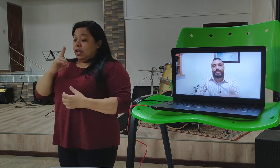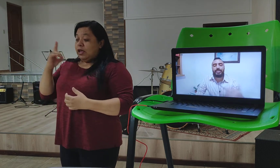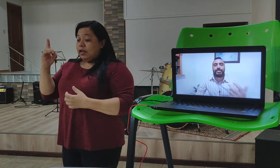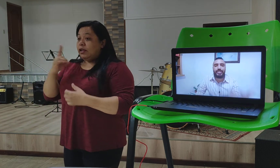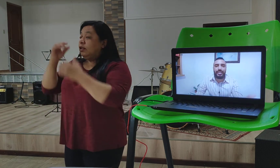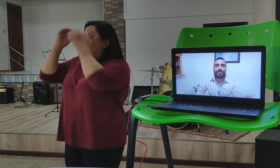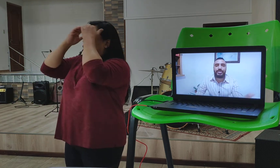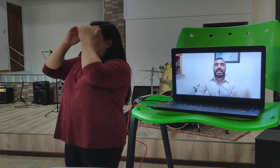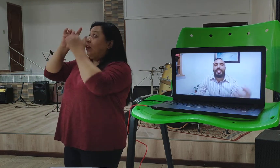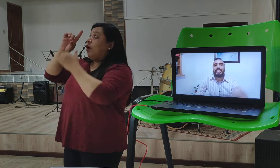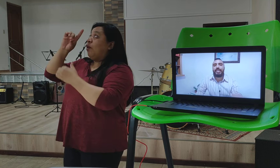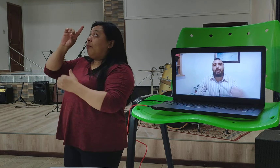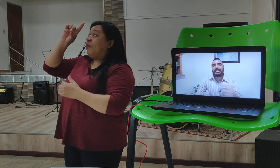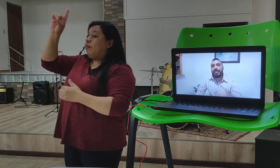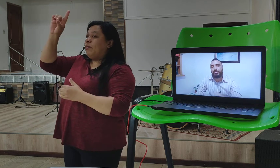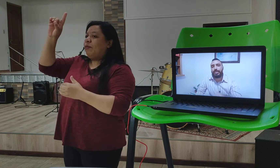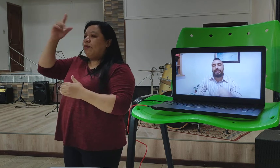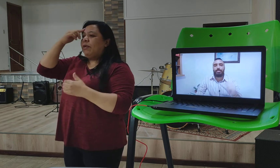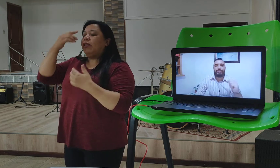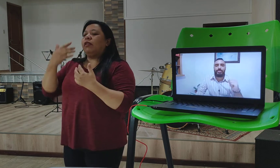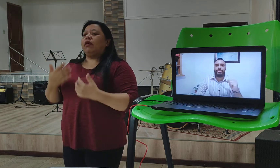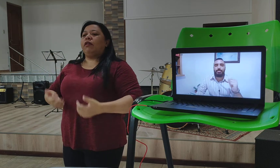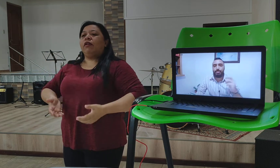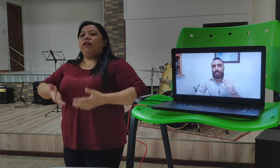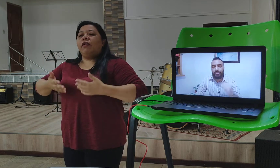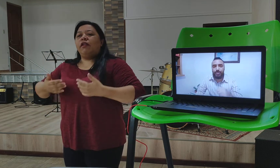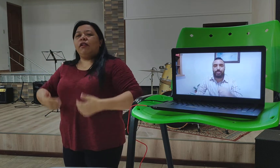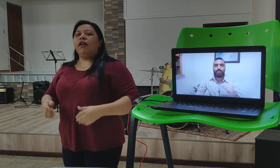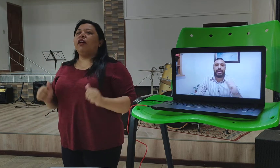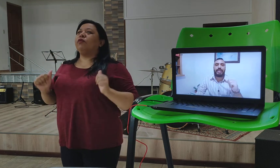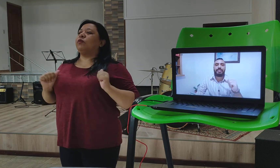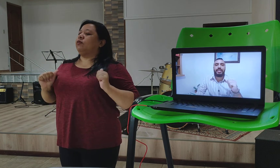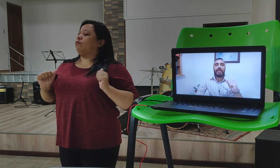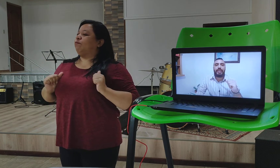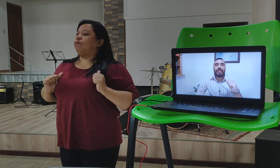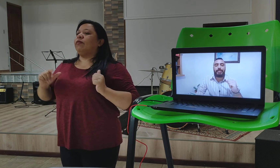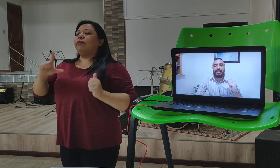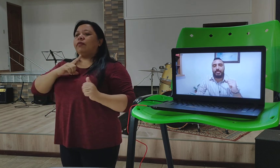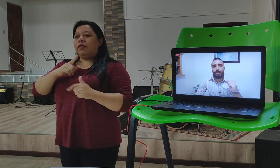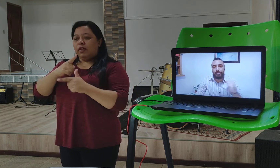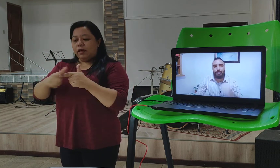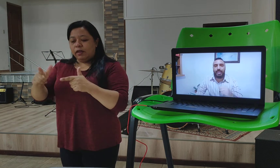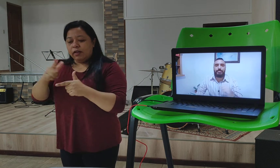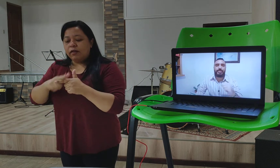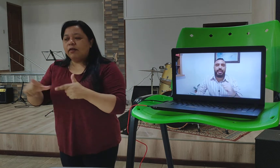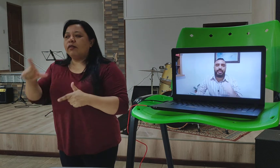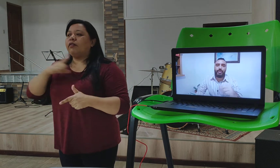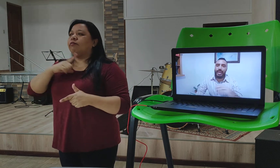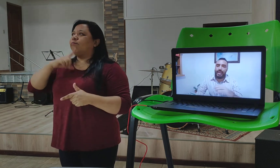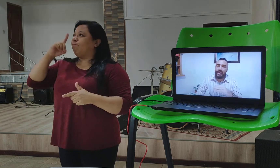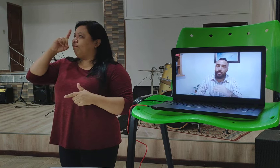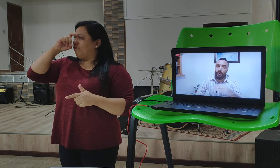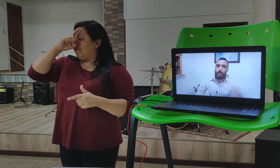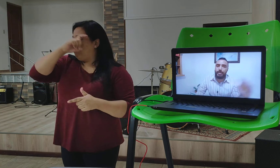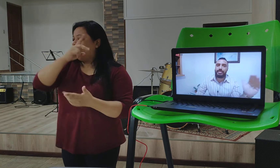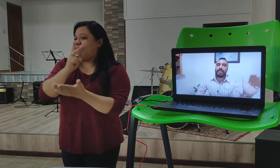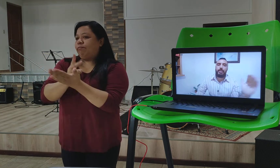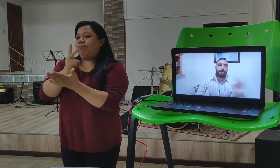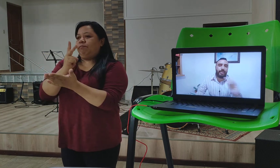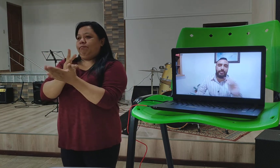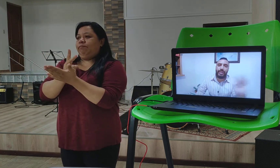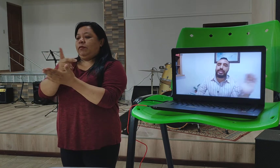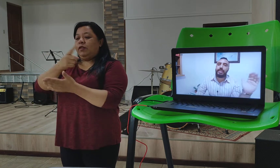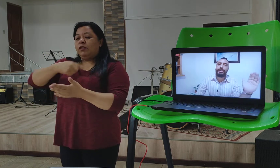segundo o coração de Deus que ele não passava por atribulações, por dificuldades, que ele passava por problemas. Então